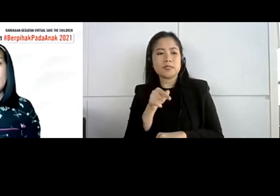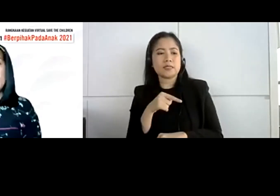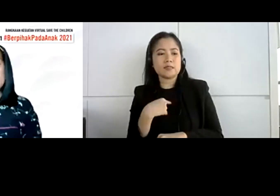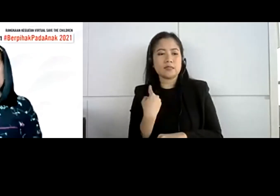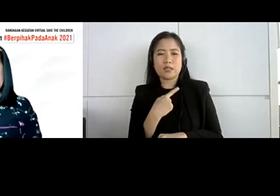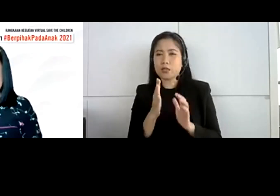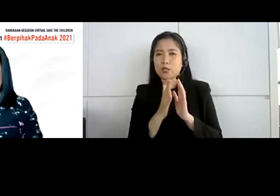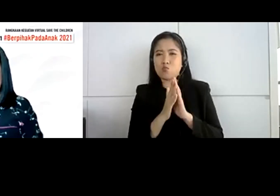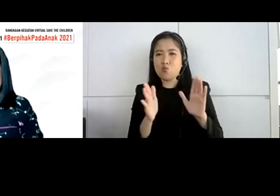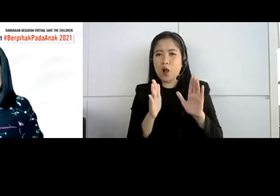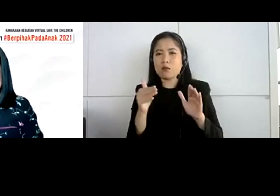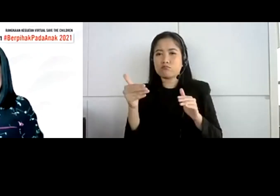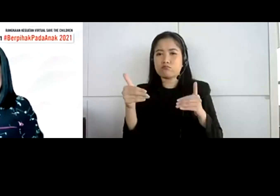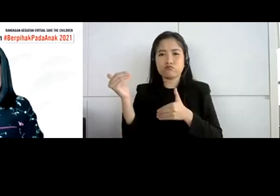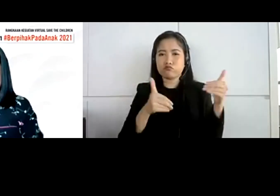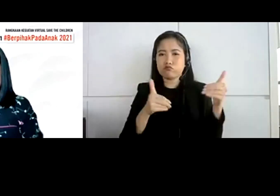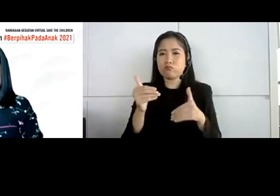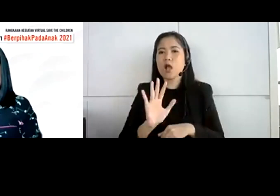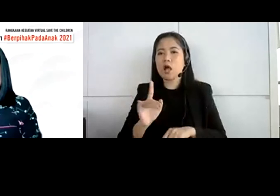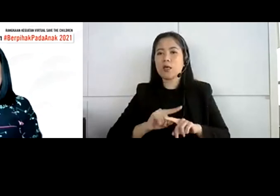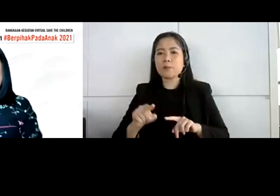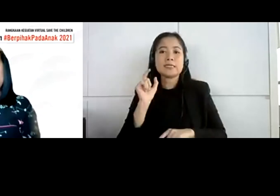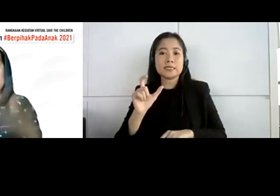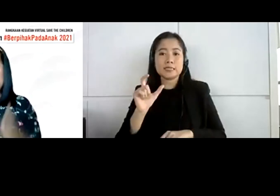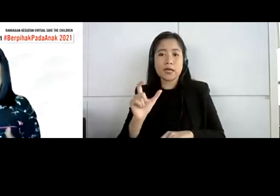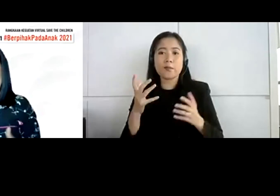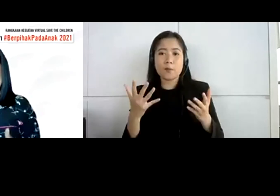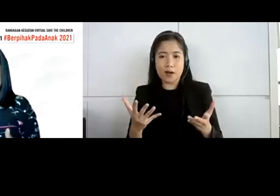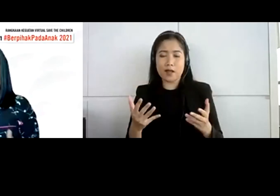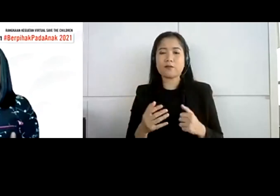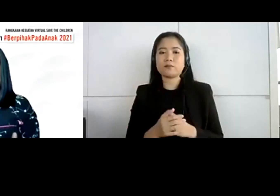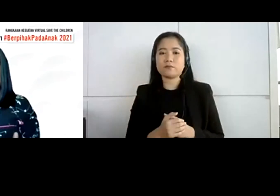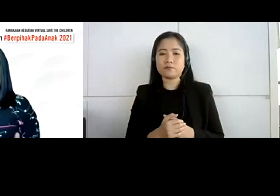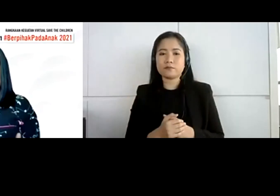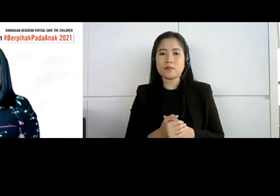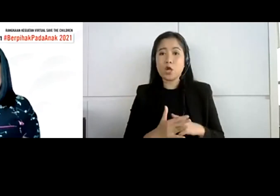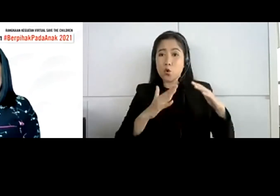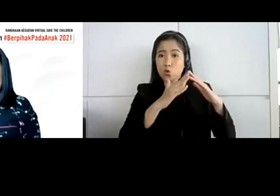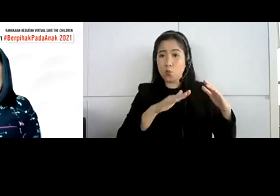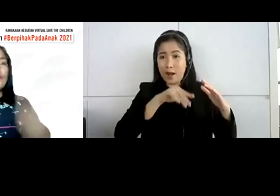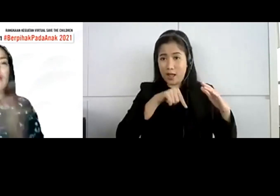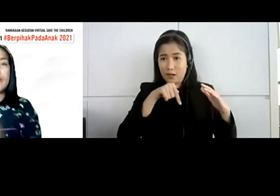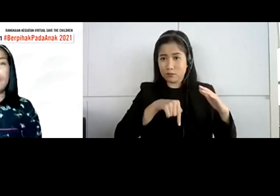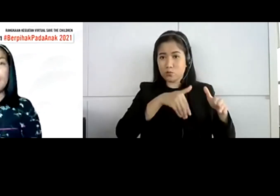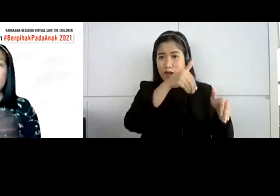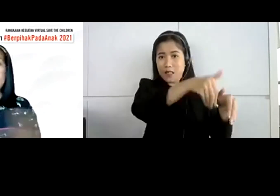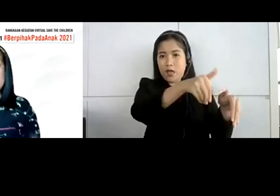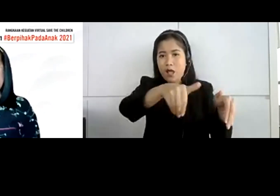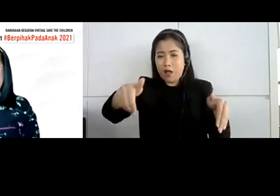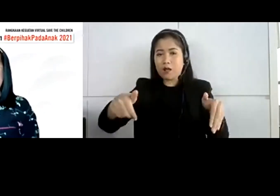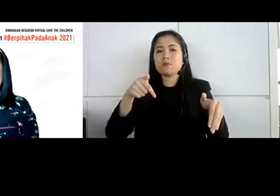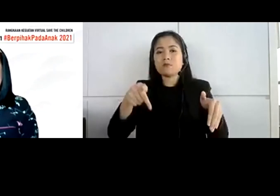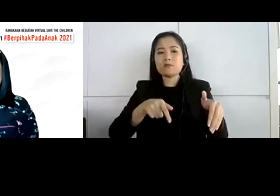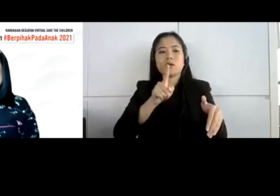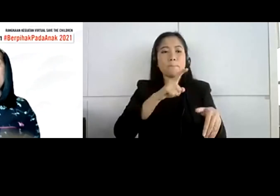terbuka, jadi dilakukan dengan cara ini mengunjungi rumah anak ini dan bertemu langsung dengan orang tua